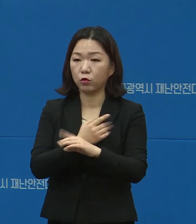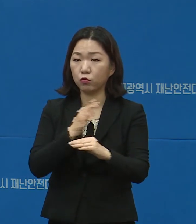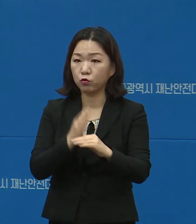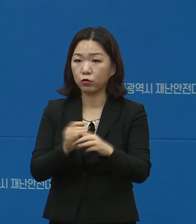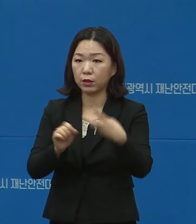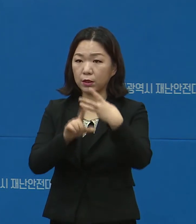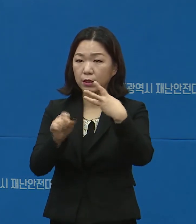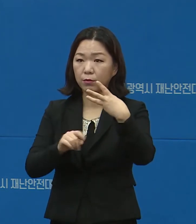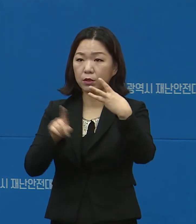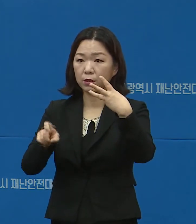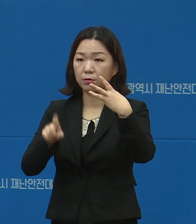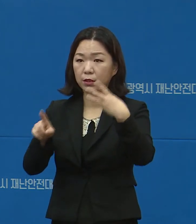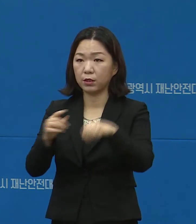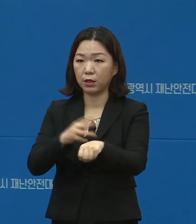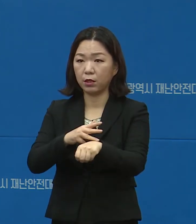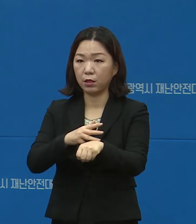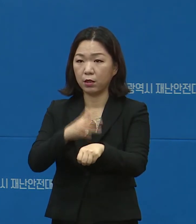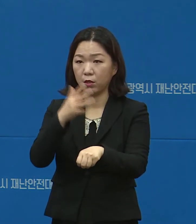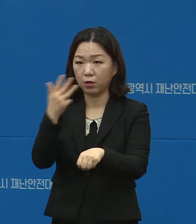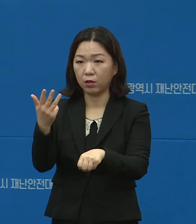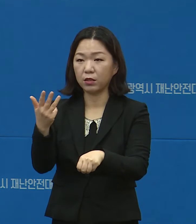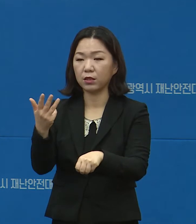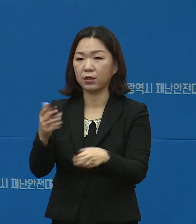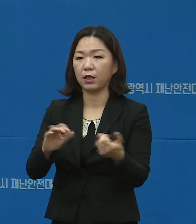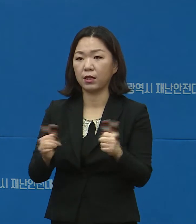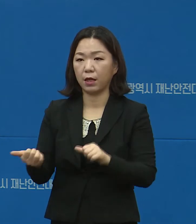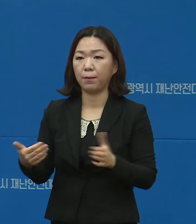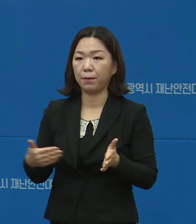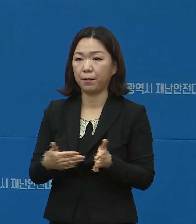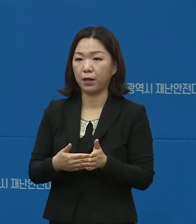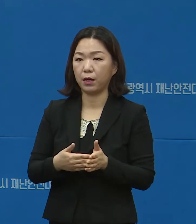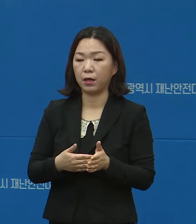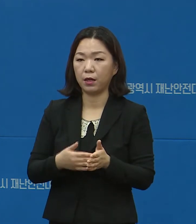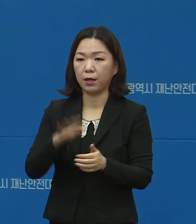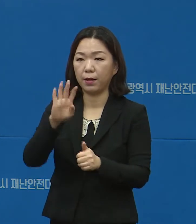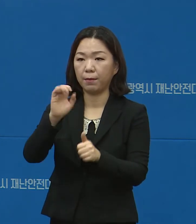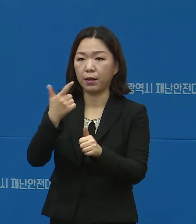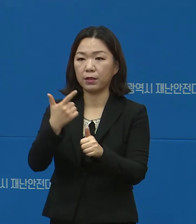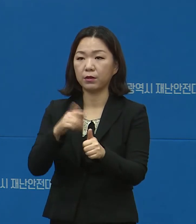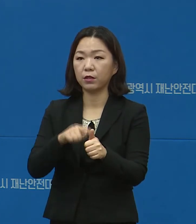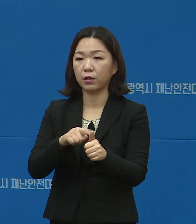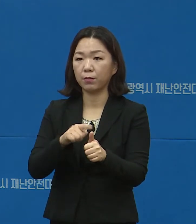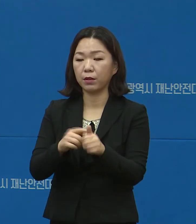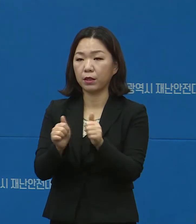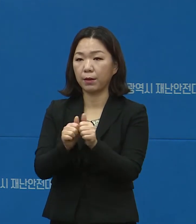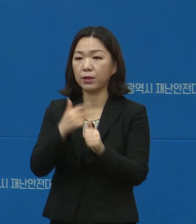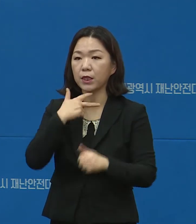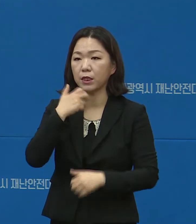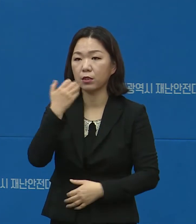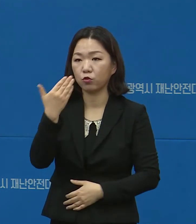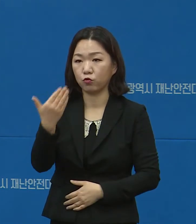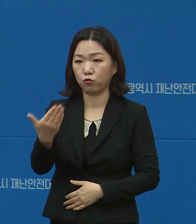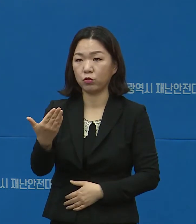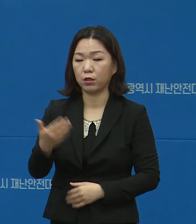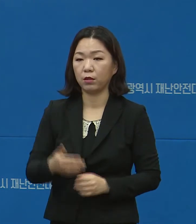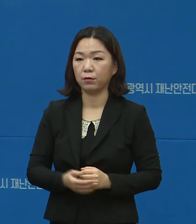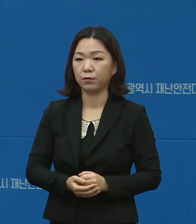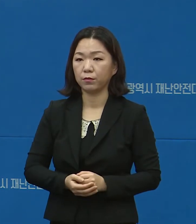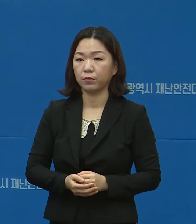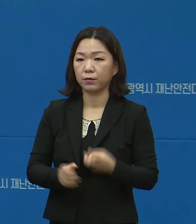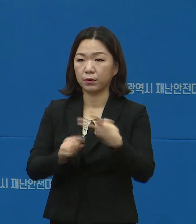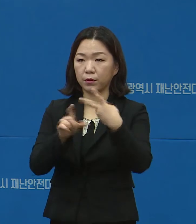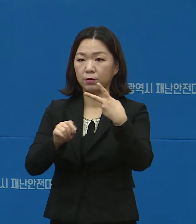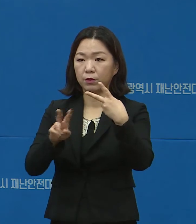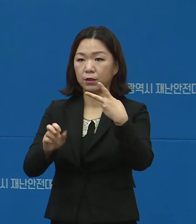3월 11일 8시 사망하셨습니다. 46번째 환자는 남자 79세이십니다.